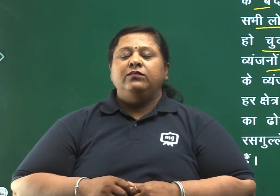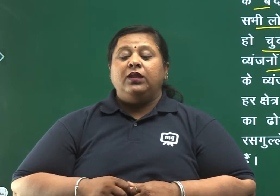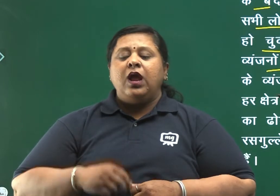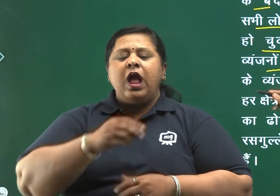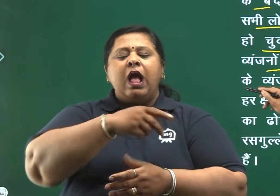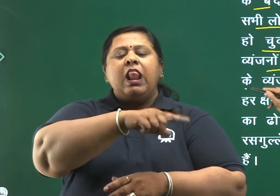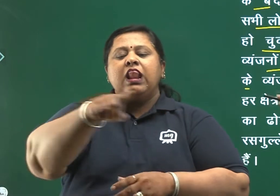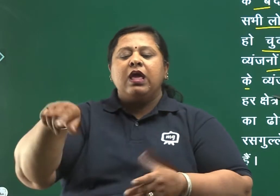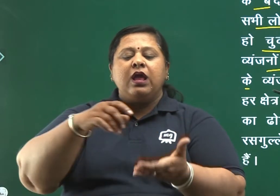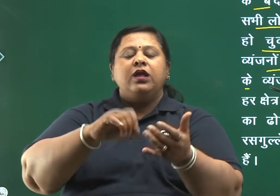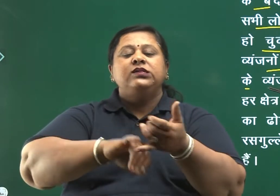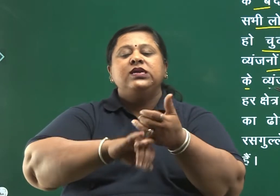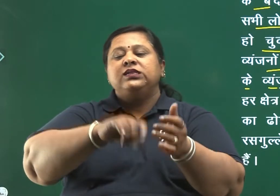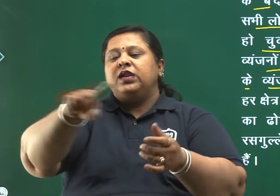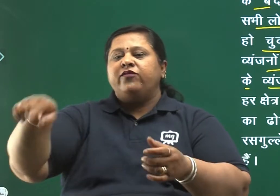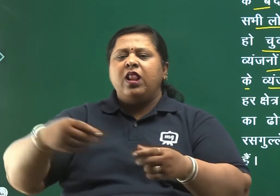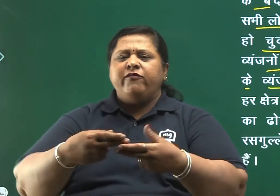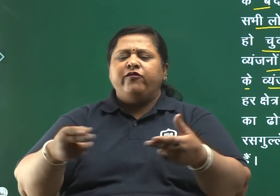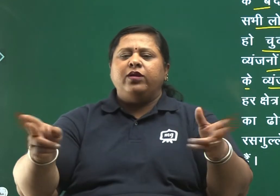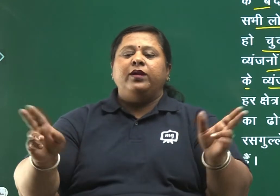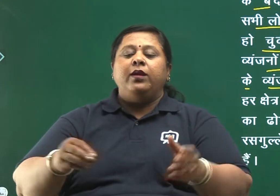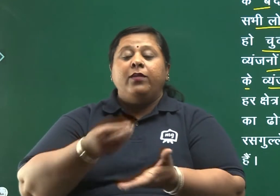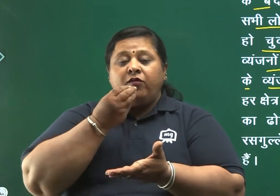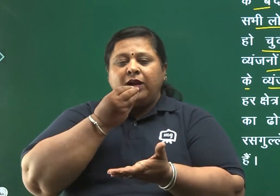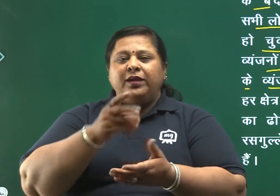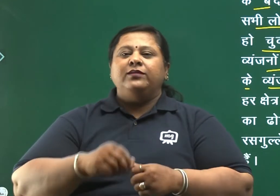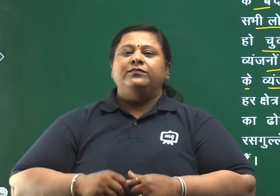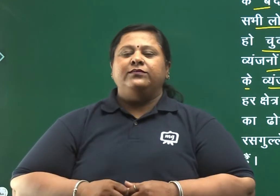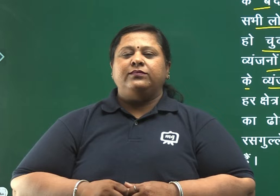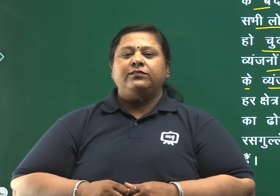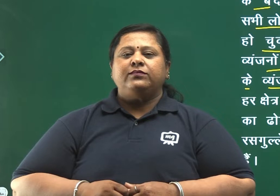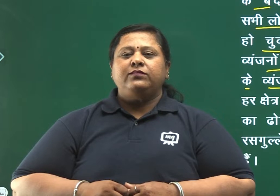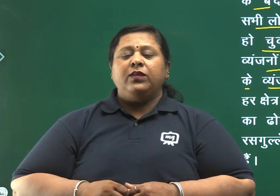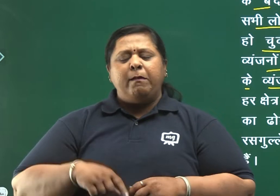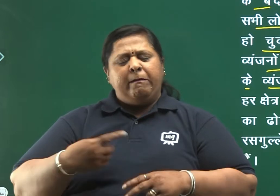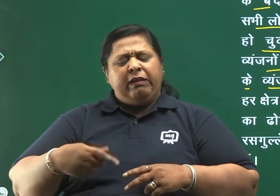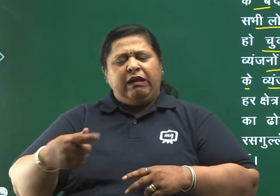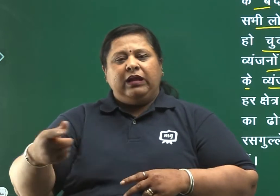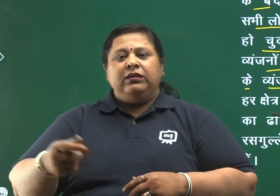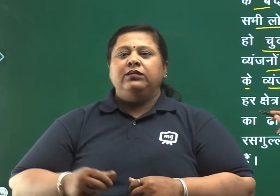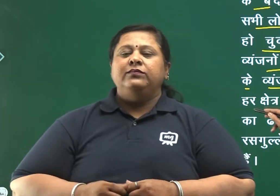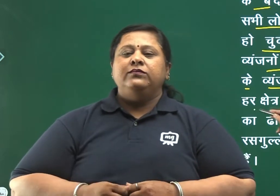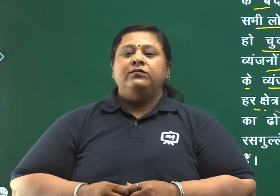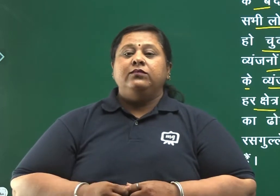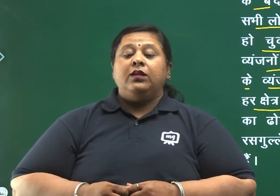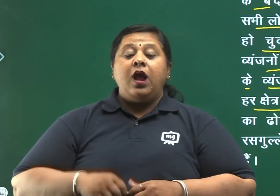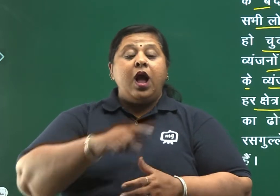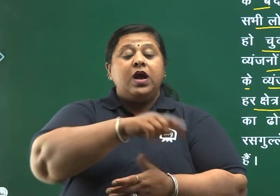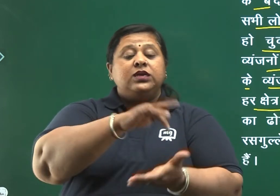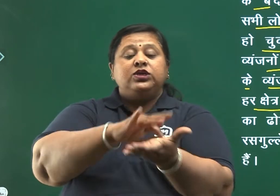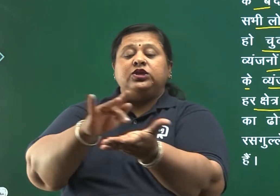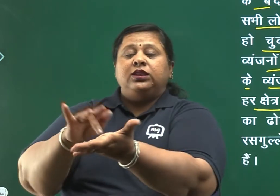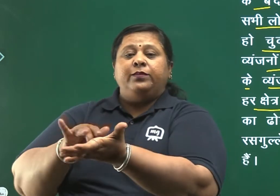अन्य प्रदेशों के व्यंजन पकवान भी प्रायः हर क्षेत्र